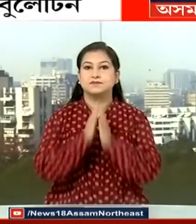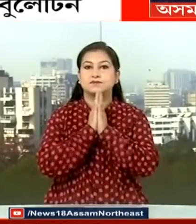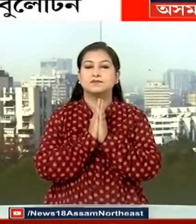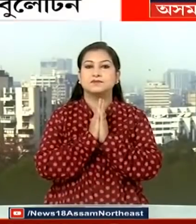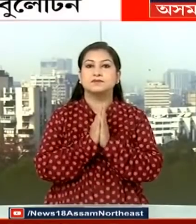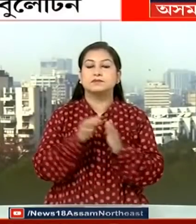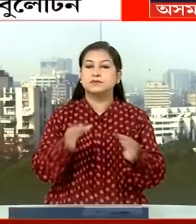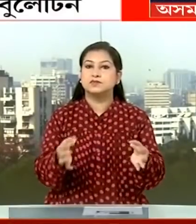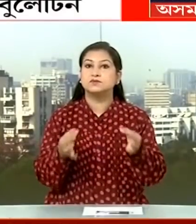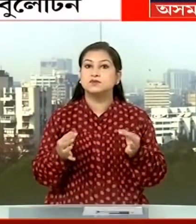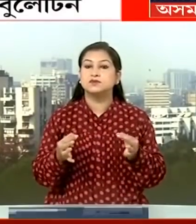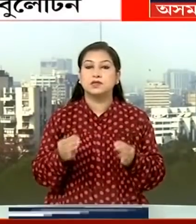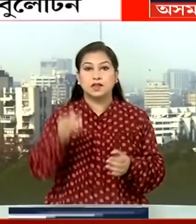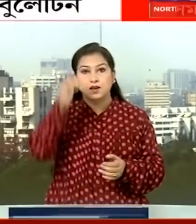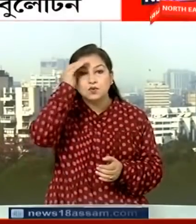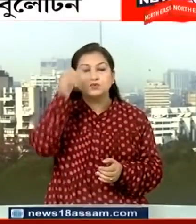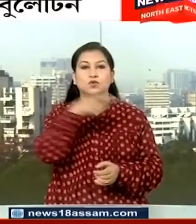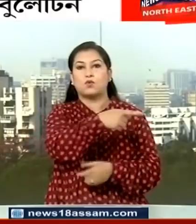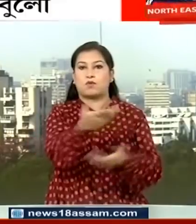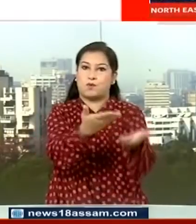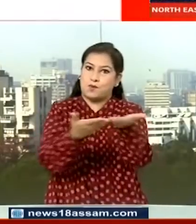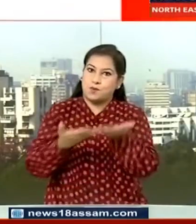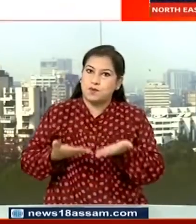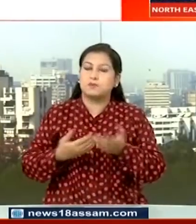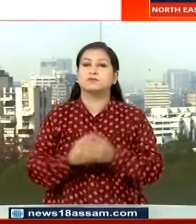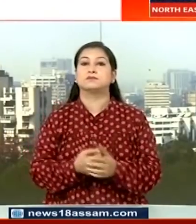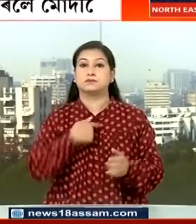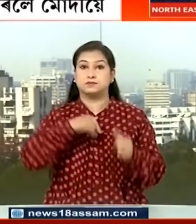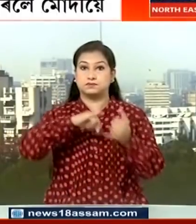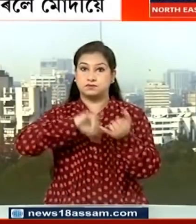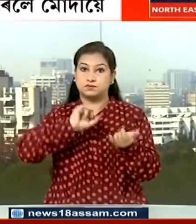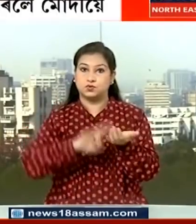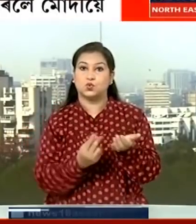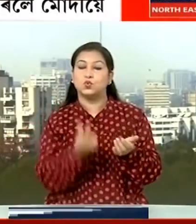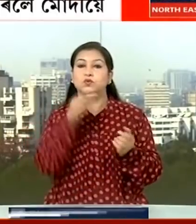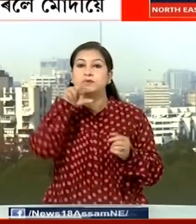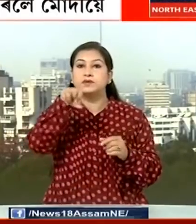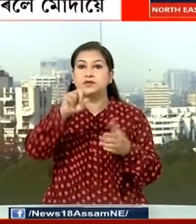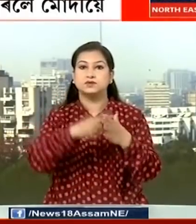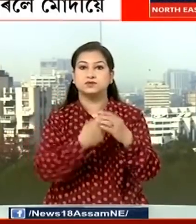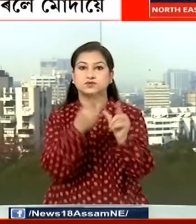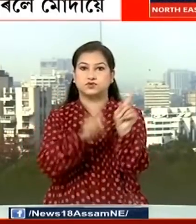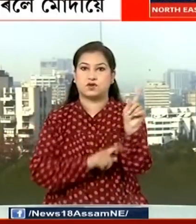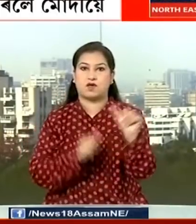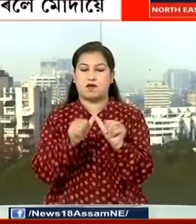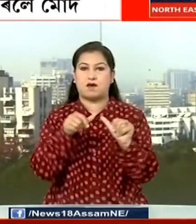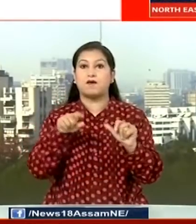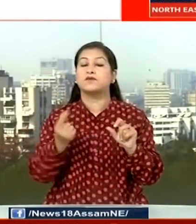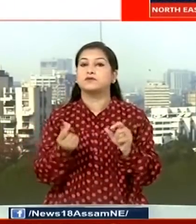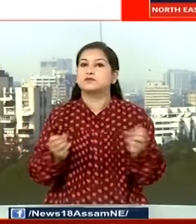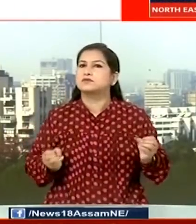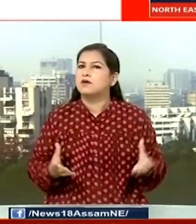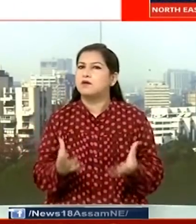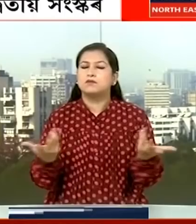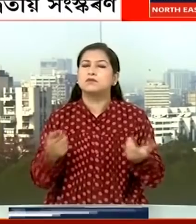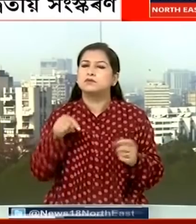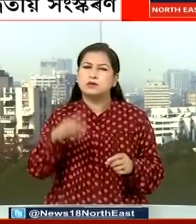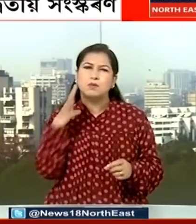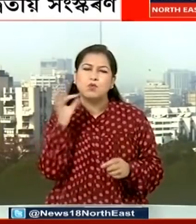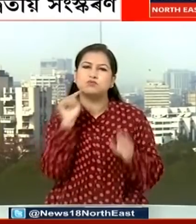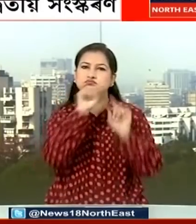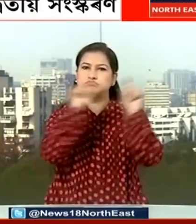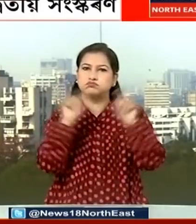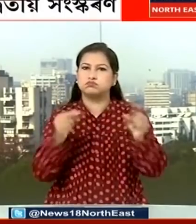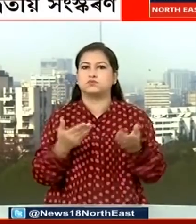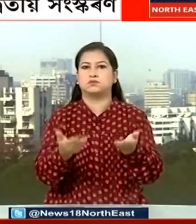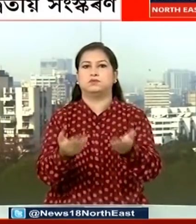নমস্কার, ইস বিশেষ বুলেটিন মে আপ সভি কা স্বাগত হ্যায়। মে হু জয়া সিনহা আর মেরে সাথ হ্যায় সোনু। আর শুরুআত করেঙ্গে ইস বক্ত কি সুর্খিয়ো কে